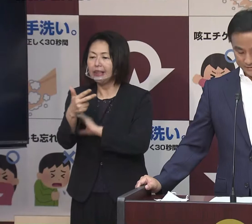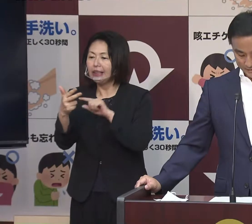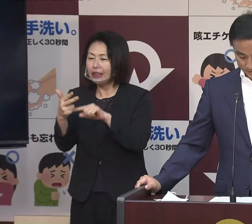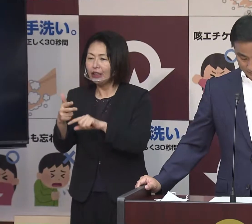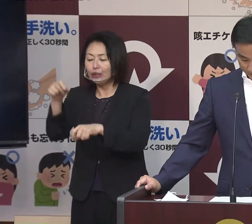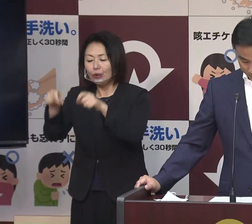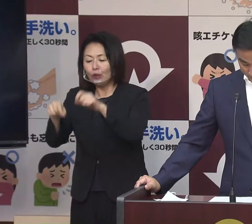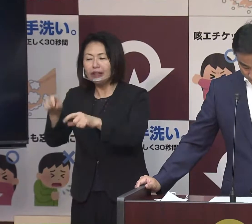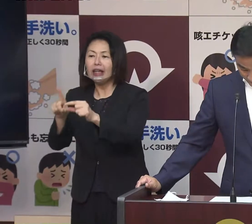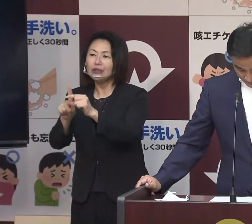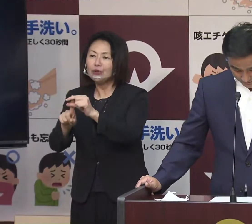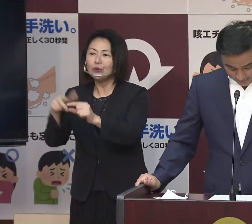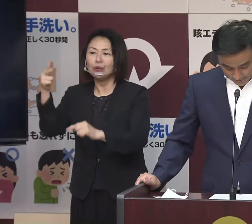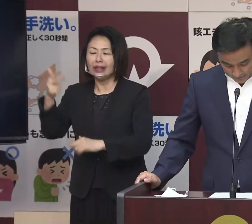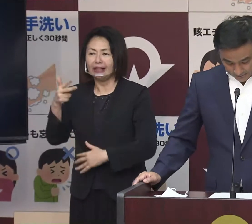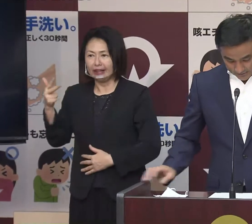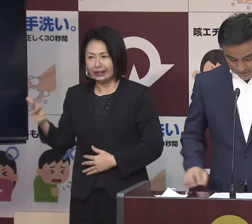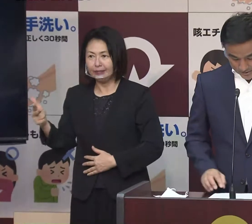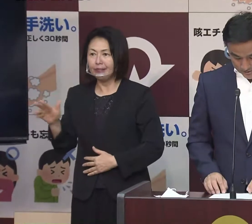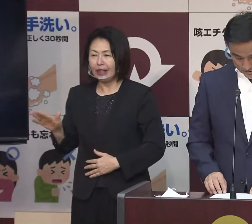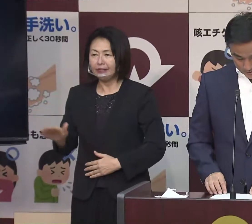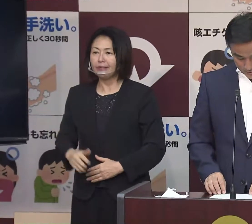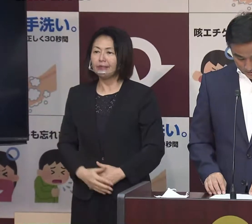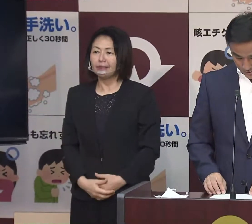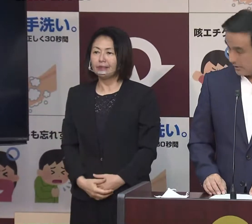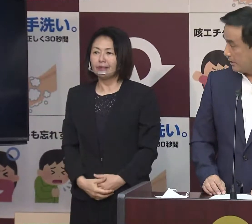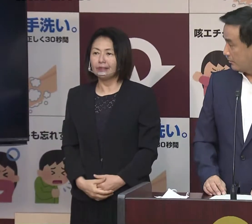ふうになっております。